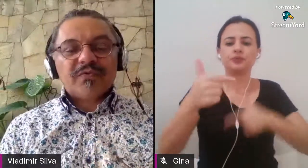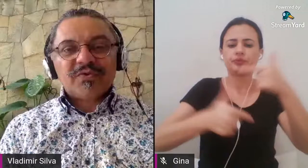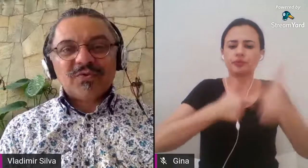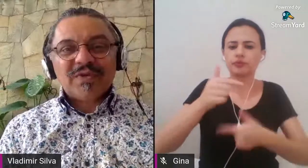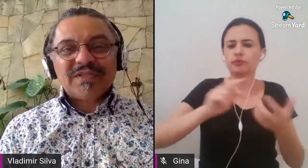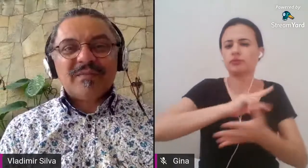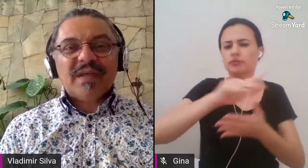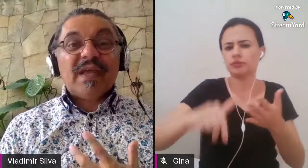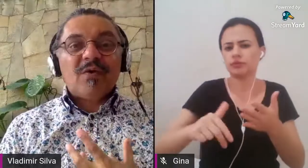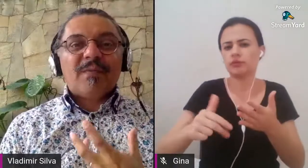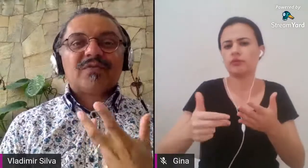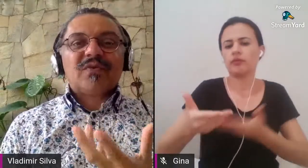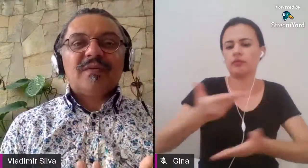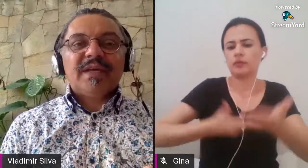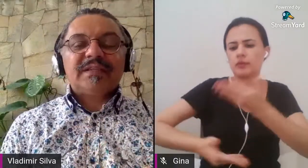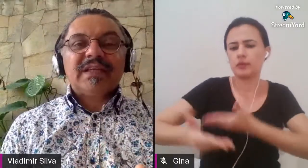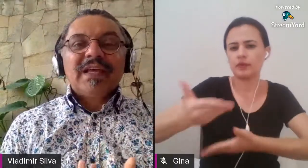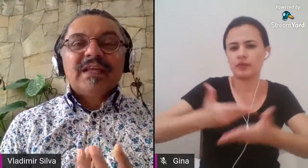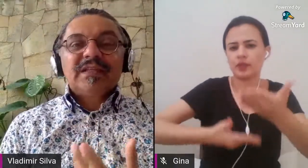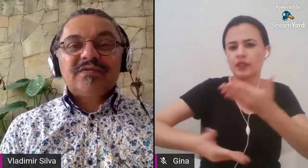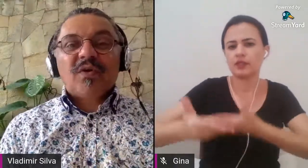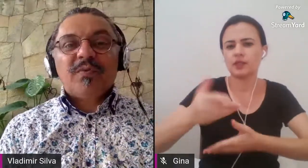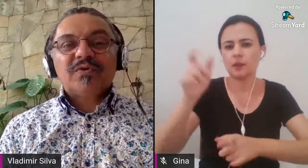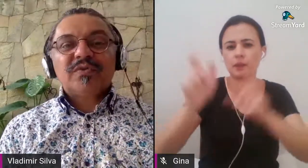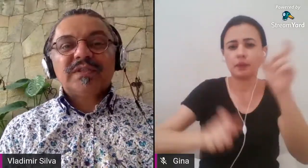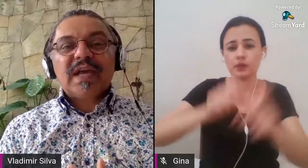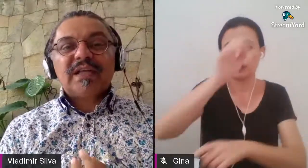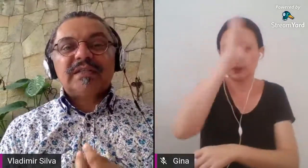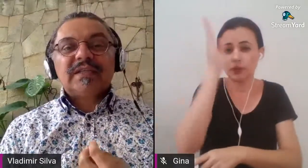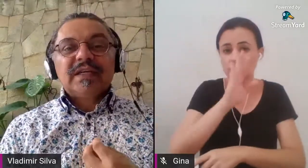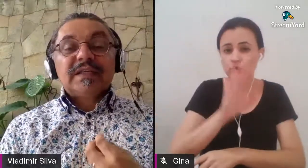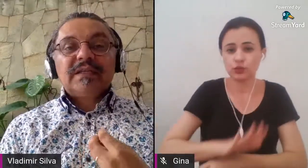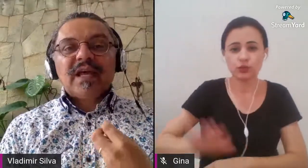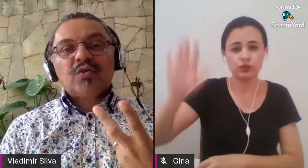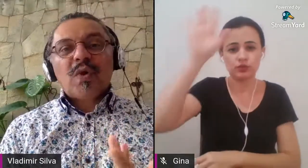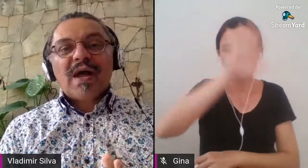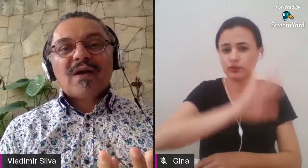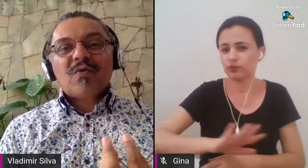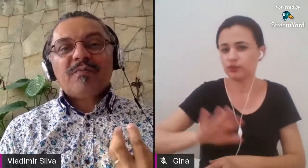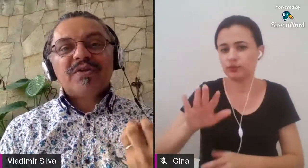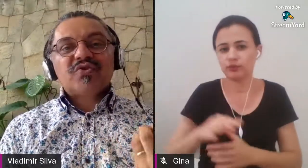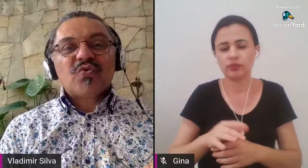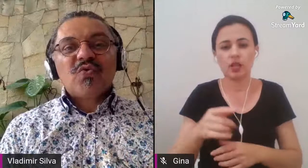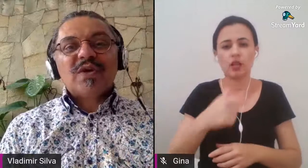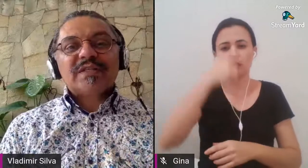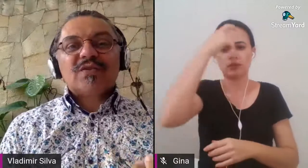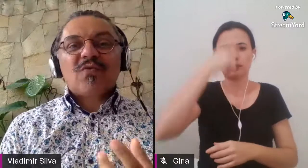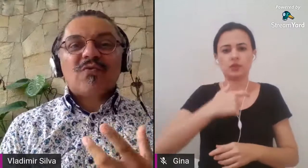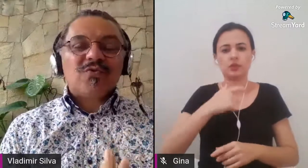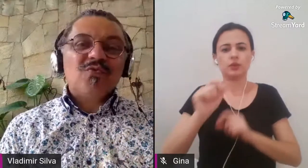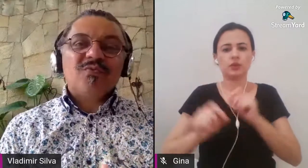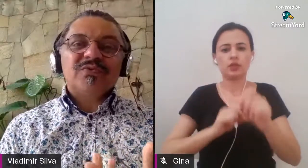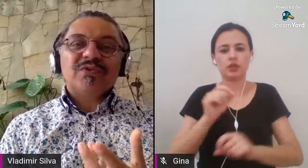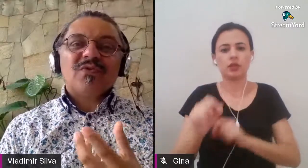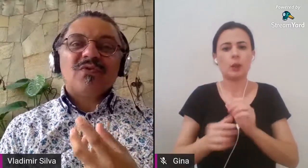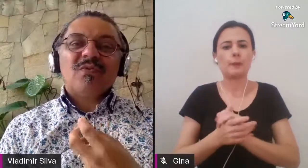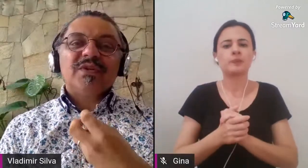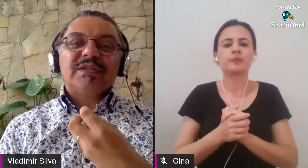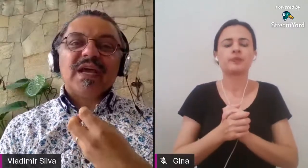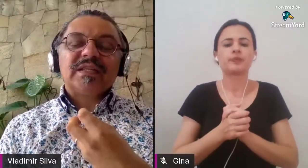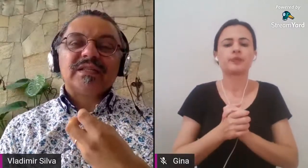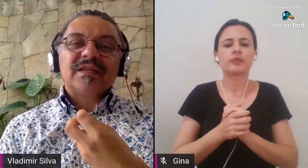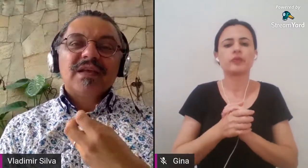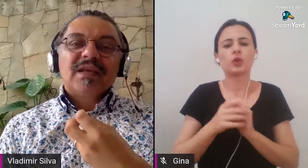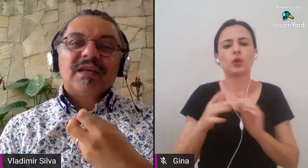Brasil, nossos professores também. Eu, particularmente, tive a oportunidade de atuar com pessoas e com grupos e